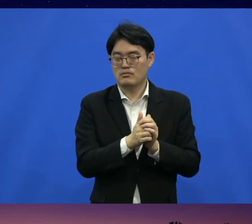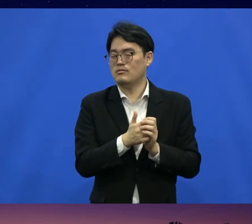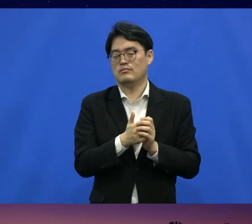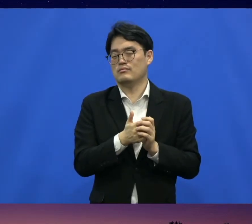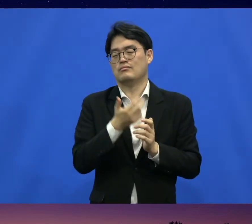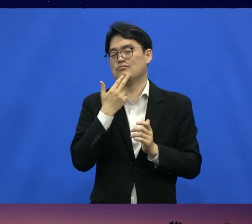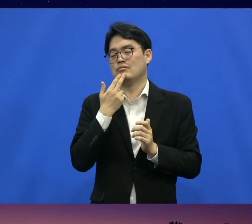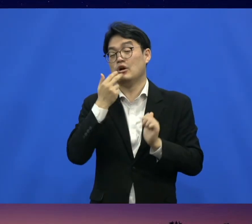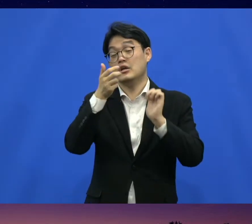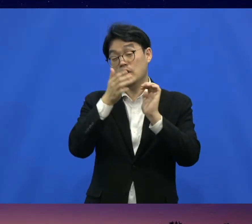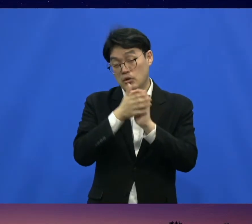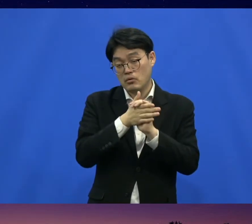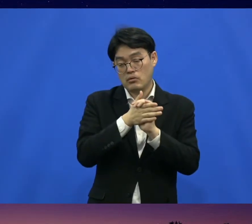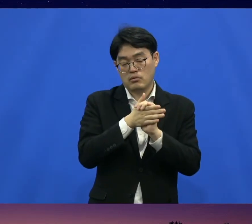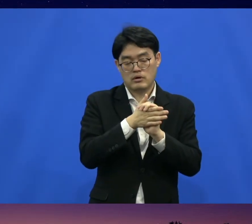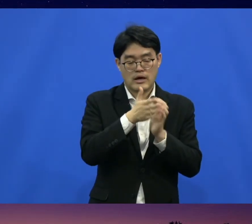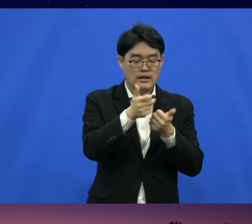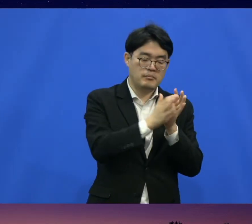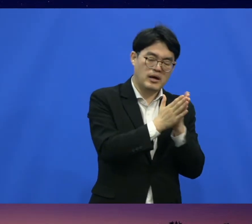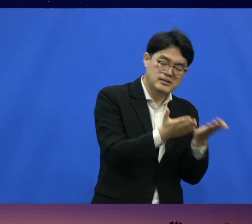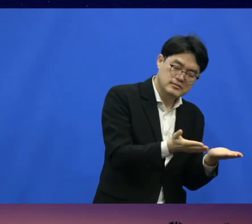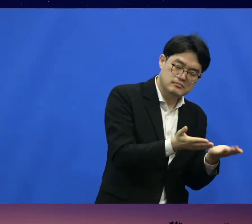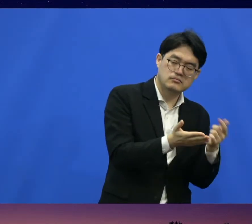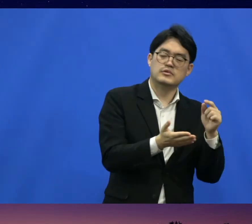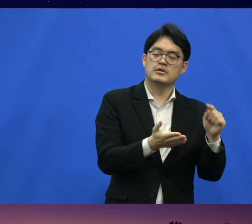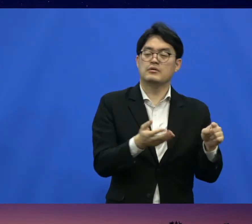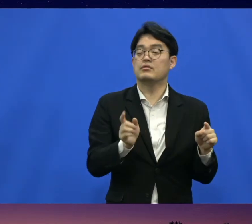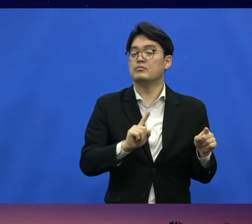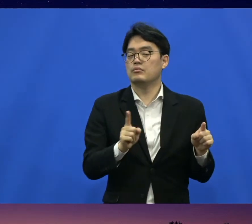오늘 현대사회의 기도는 미련해 보이죠.